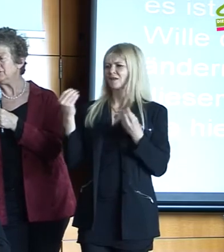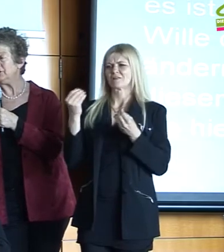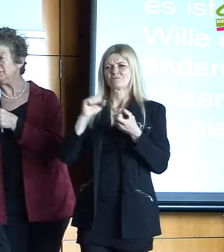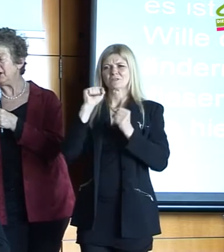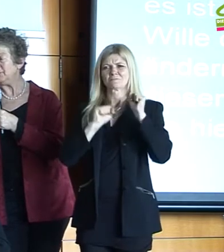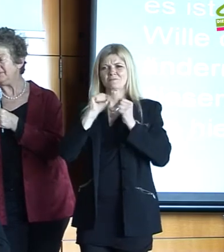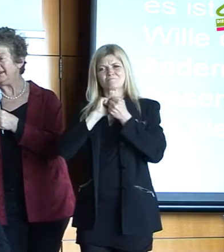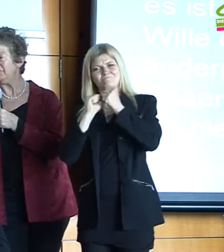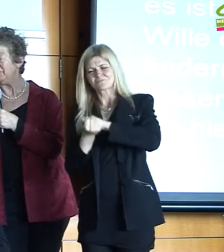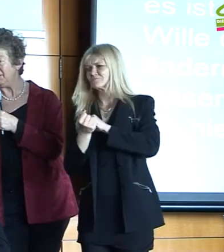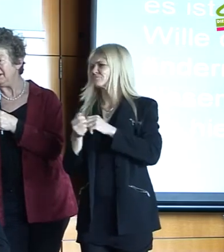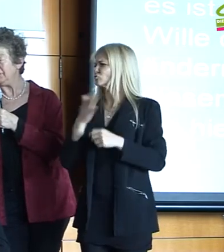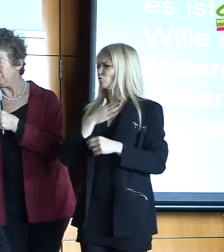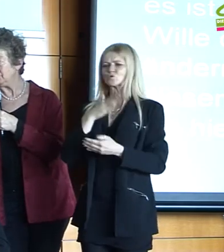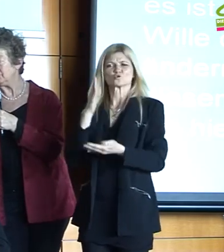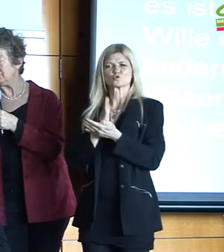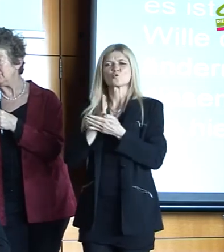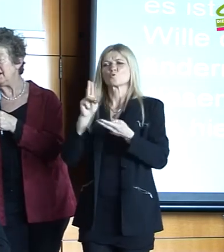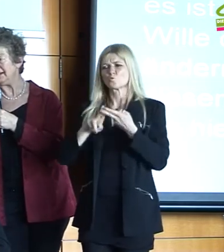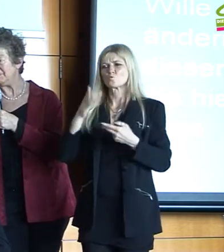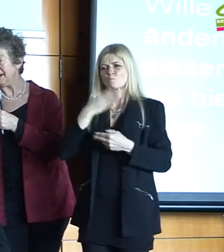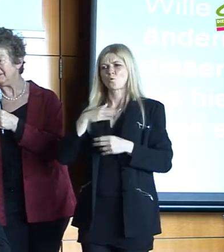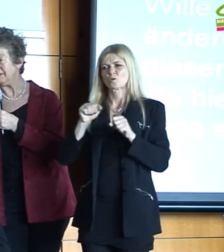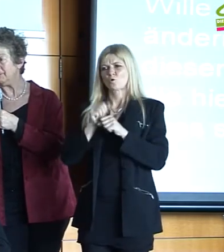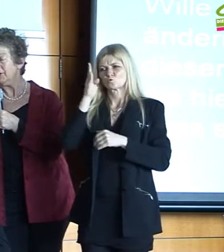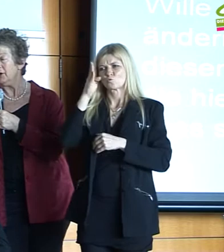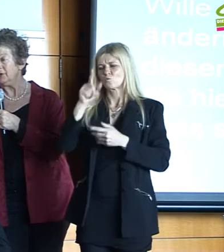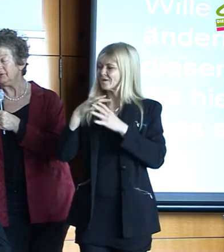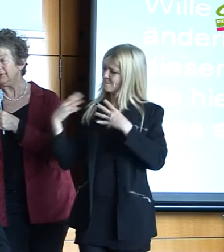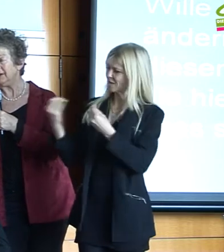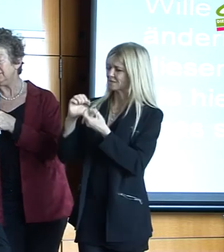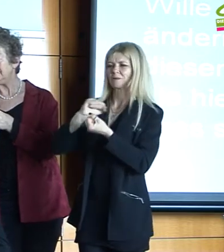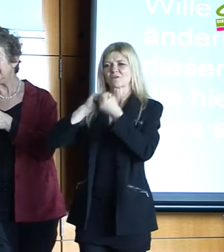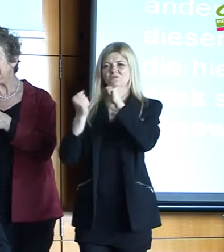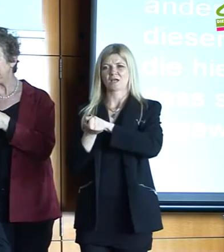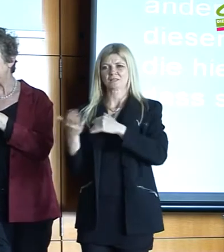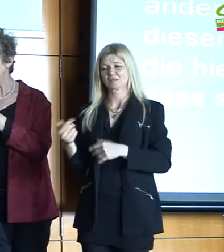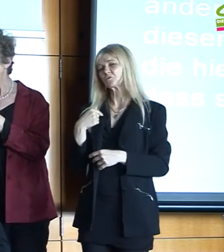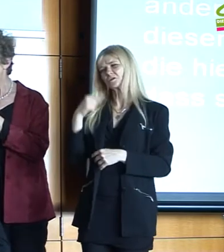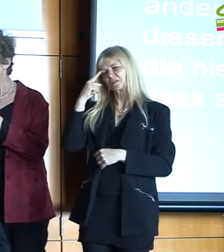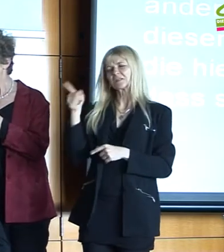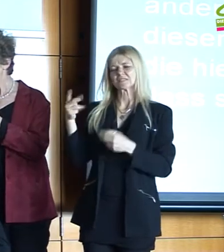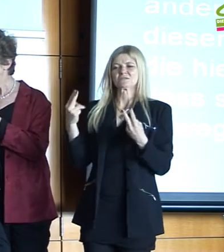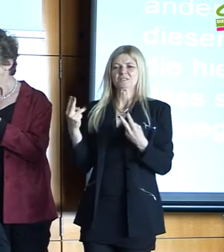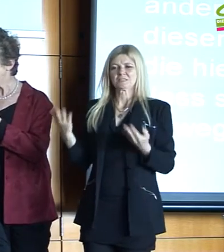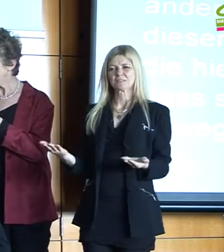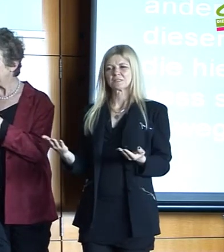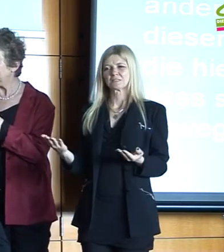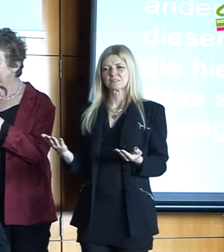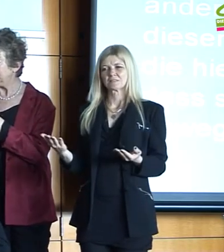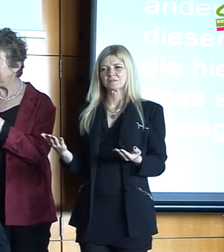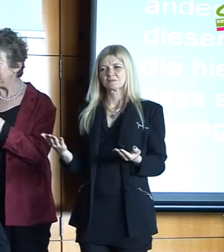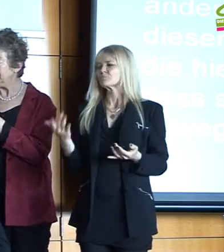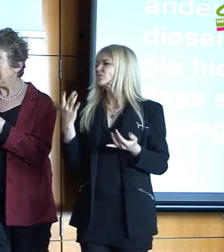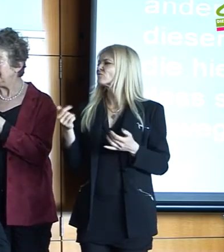sowieso schon und auch bewegen wollen in Zukunft, und zwar gemeinsam. Und das halte ich für was sehr Wichtiges. Vielleicht mögen wir das noch ein